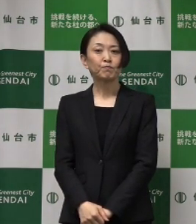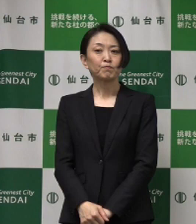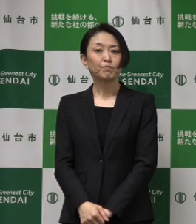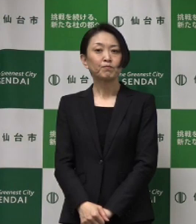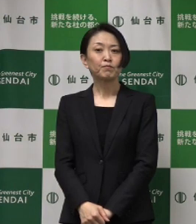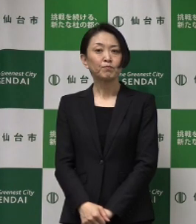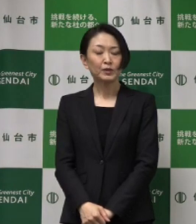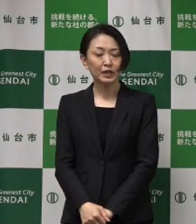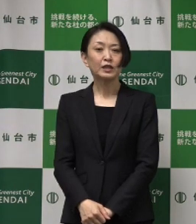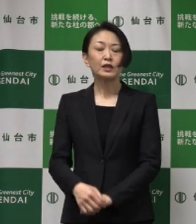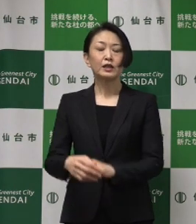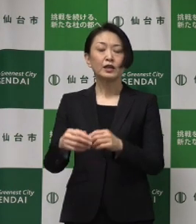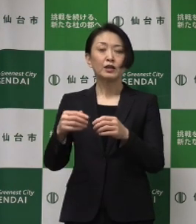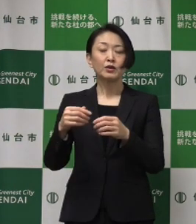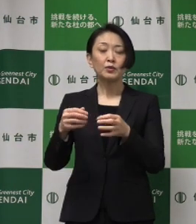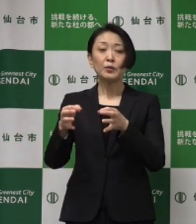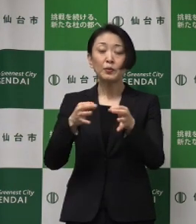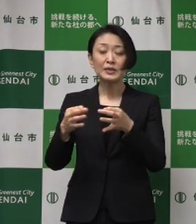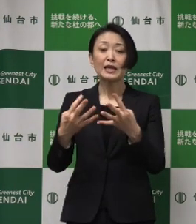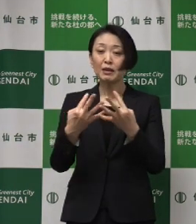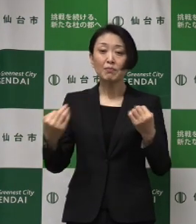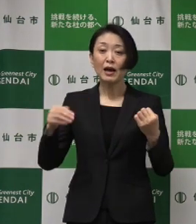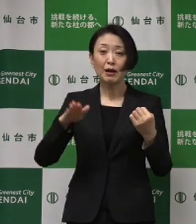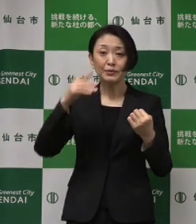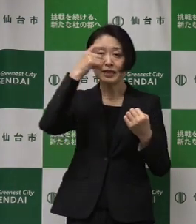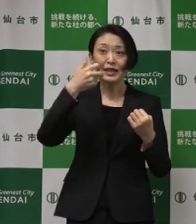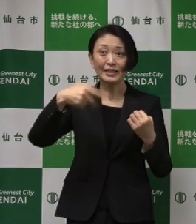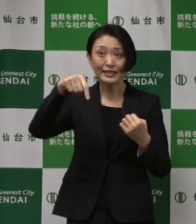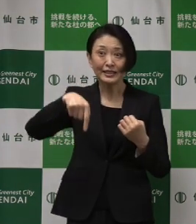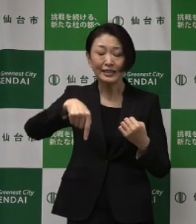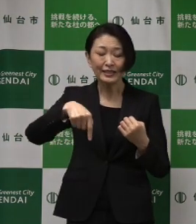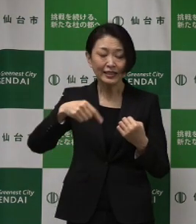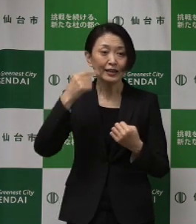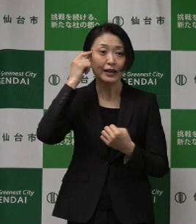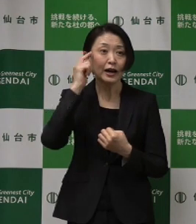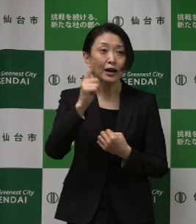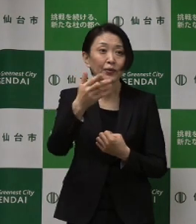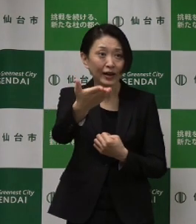を抱えている仙台市としてどのように受け止めているかお伺いしたいんですけど、 これは